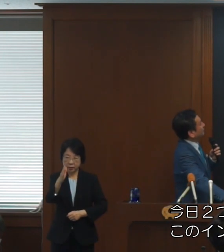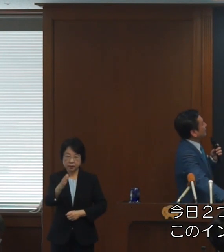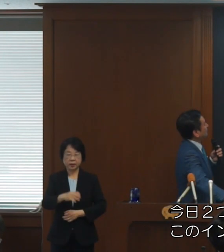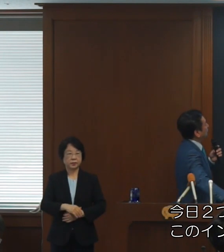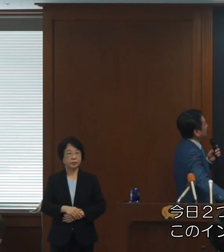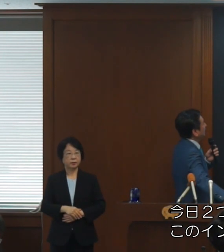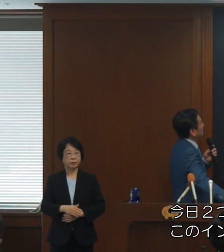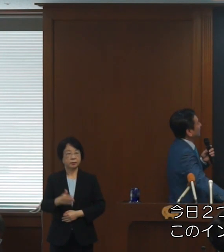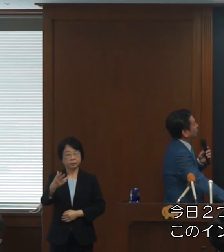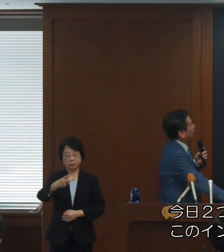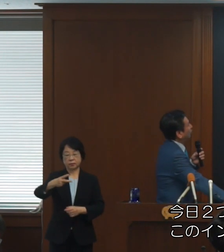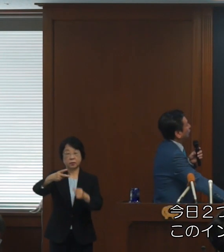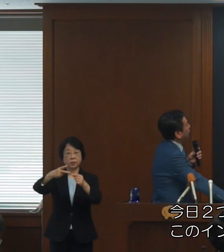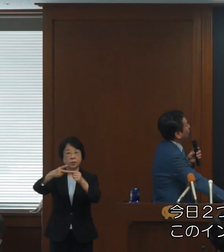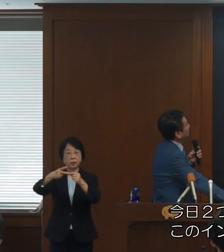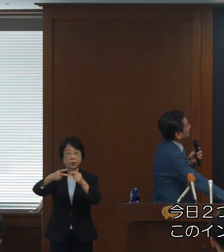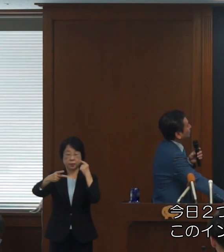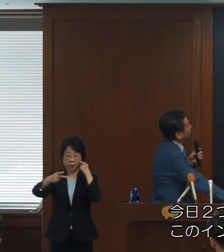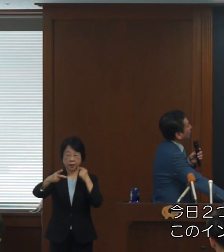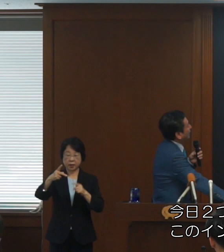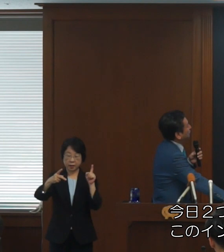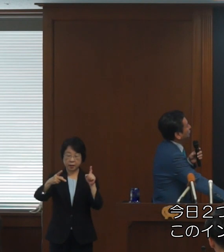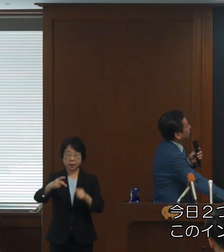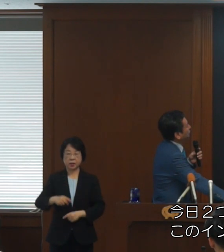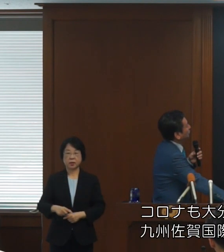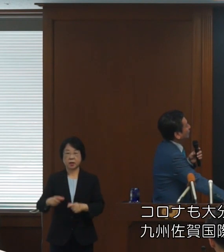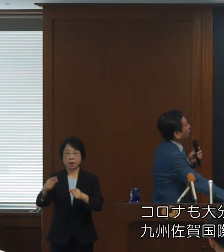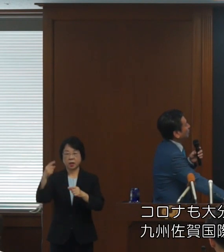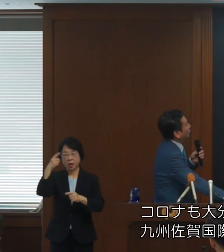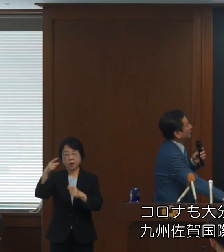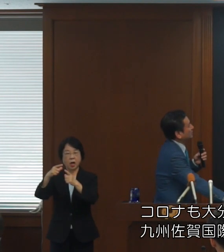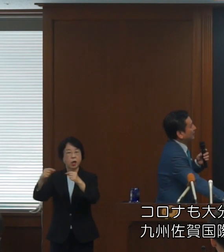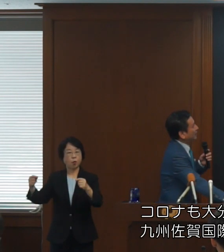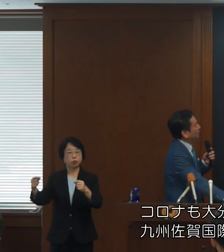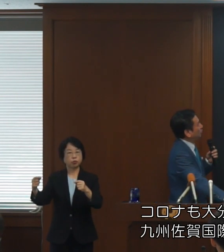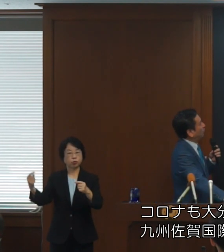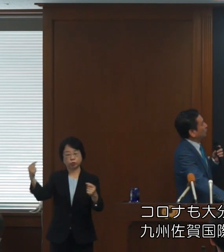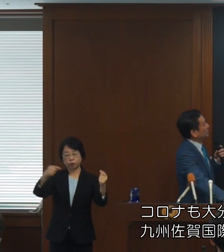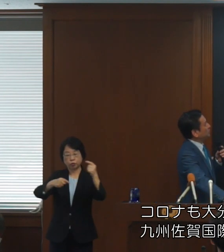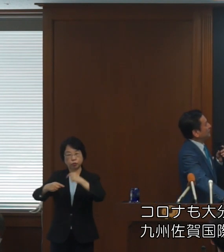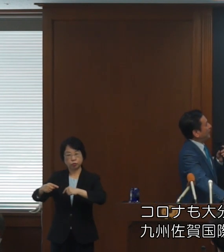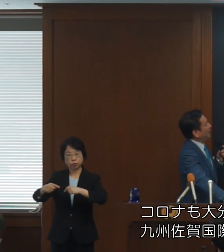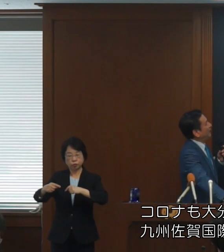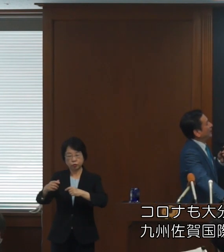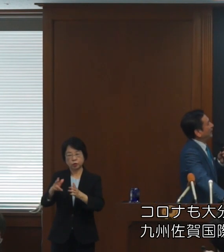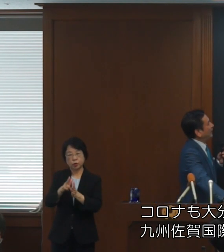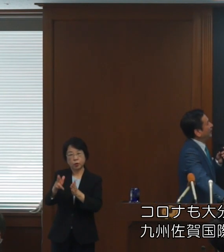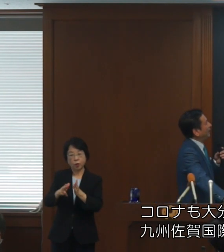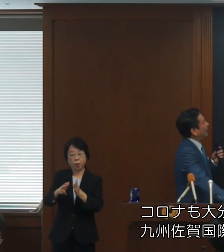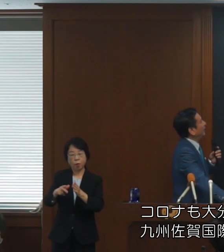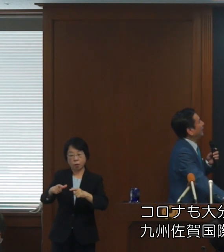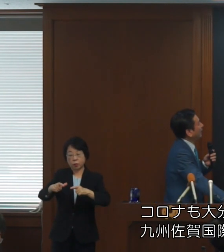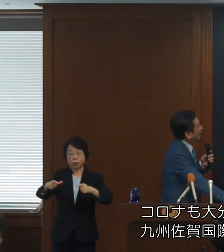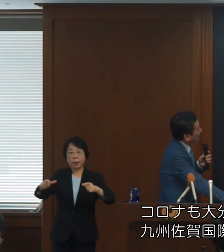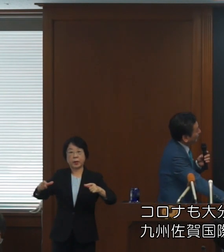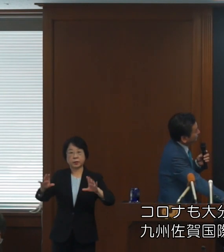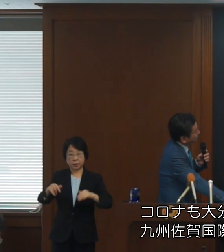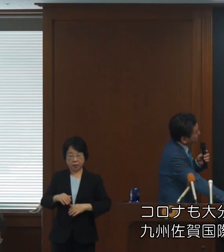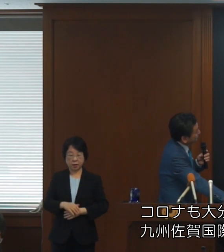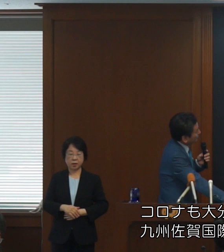2つ目のピンですけれどもこのインバウンドの回復コロナもですねだいぶもう落ち着いて